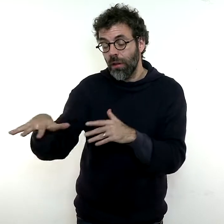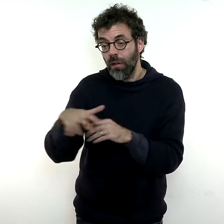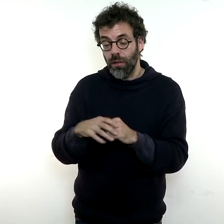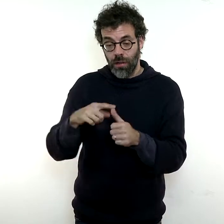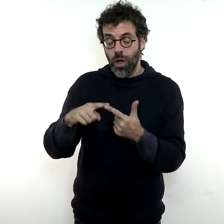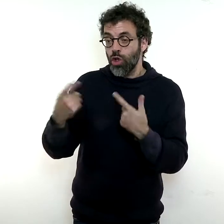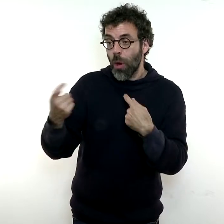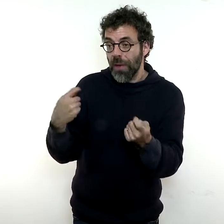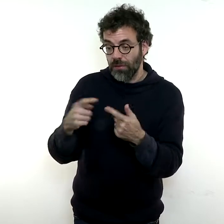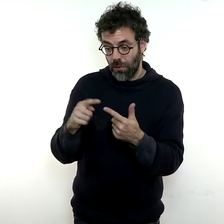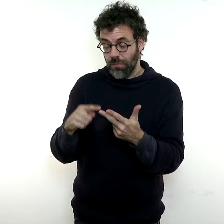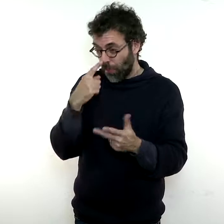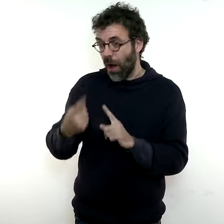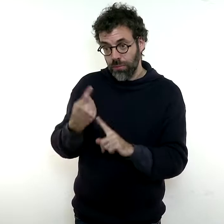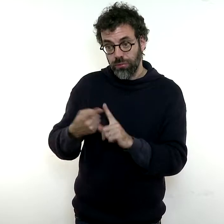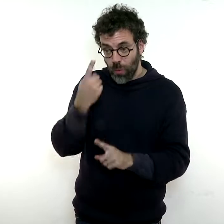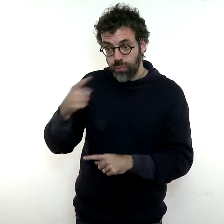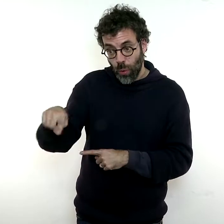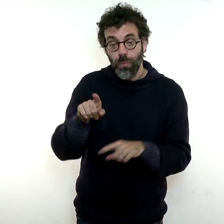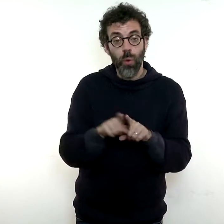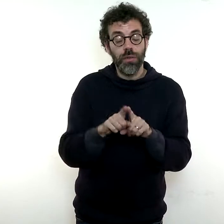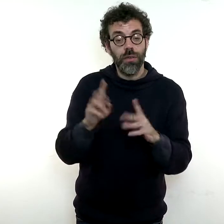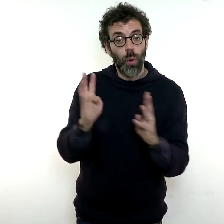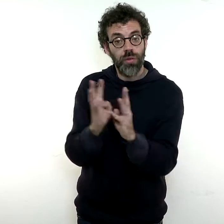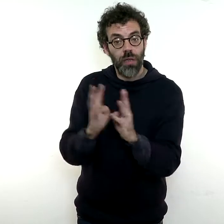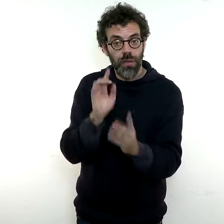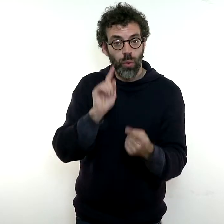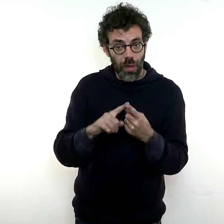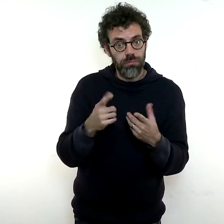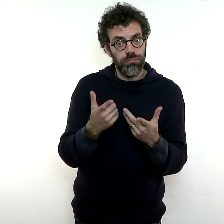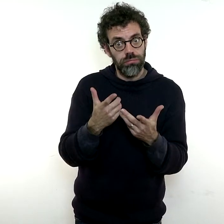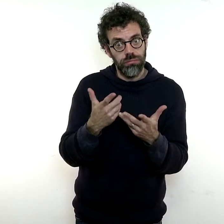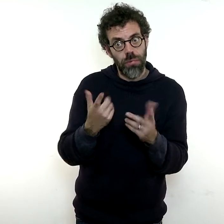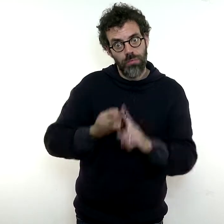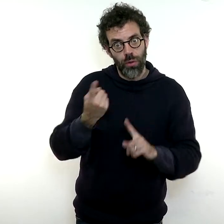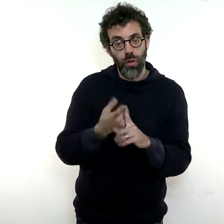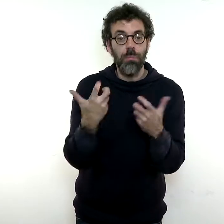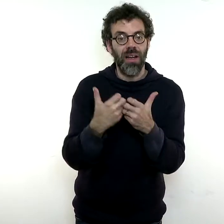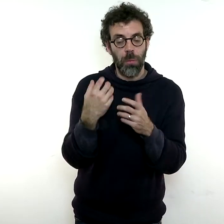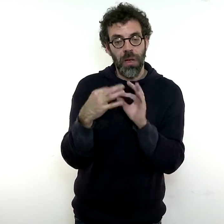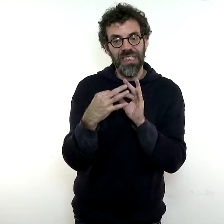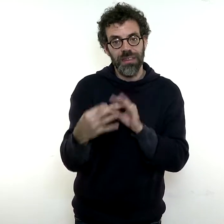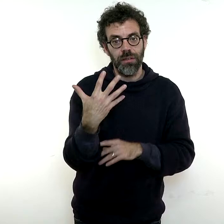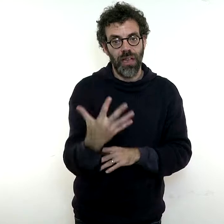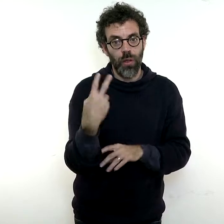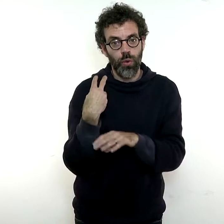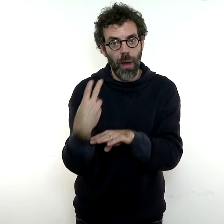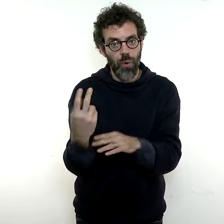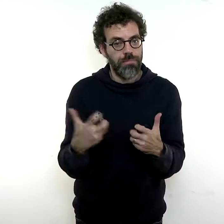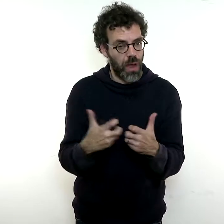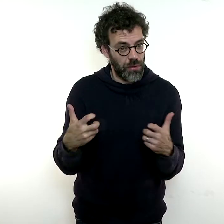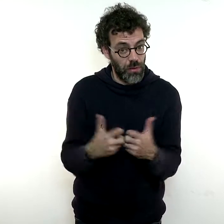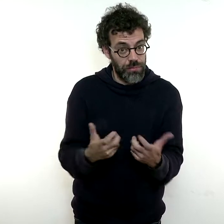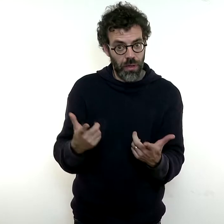comme celui-là, mais aussi sur la ligne 5 de tramway. Et de la même façon, je vois les mêmes qui disent « Mais